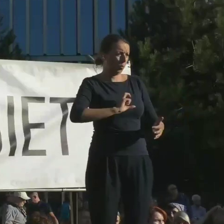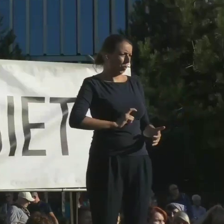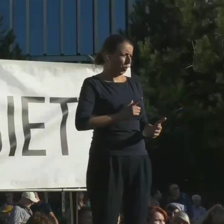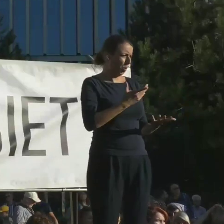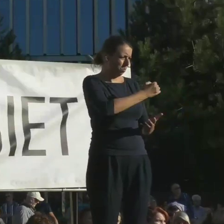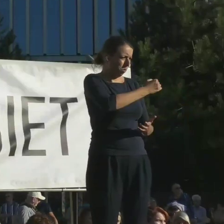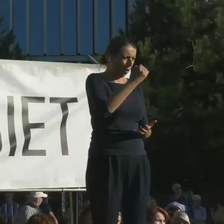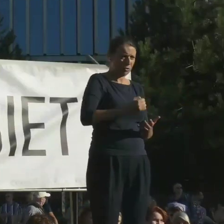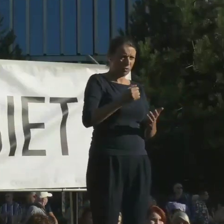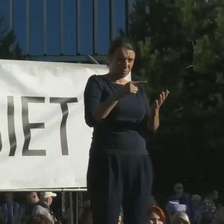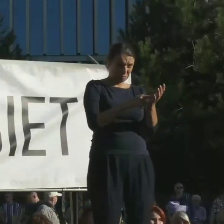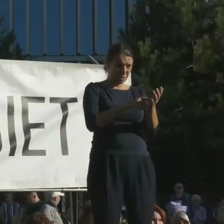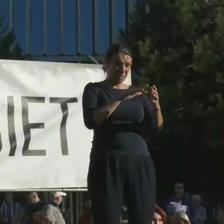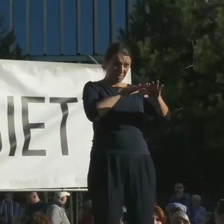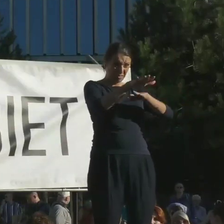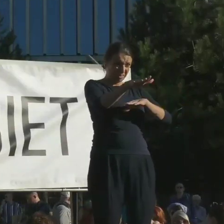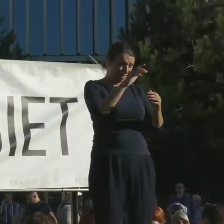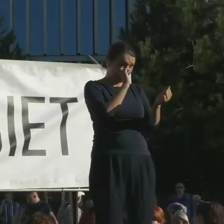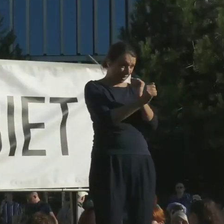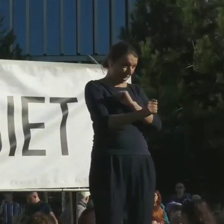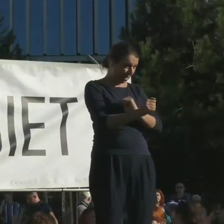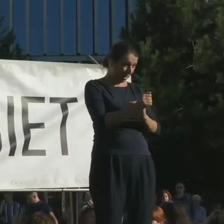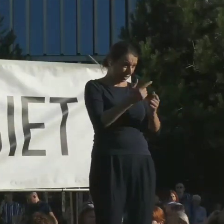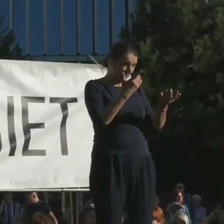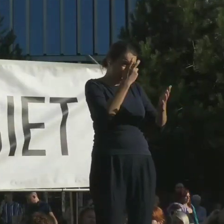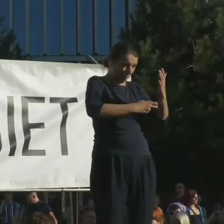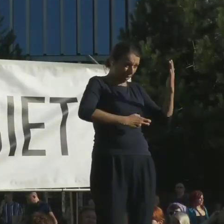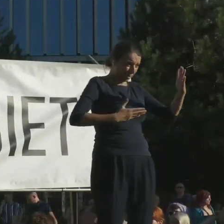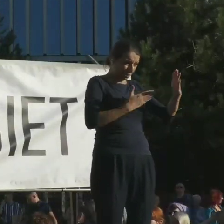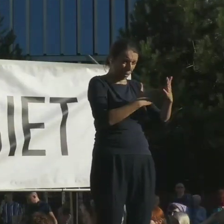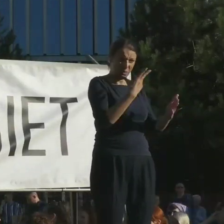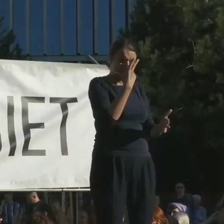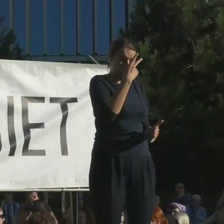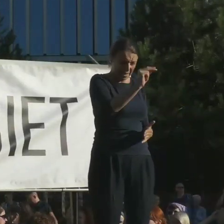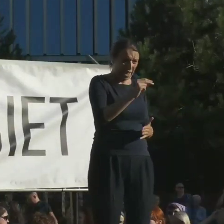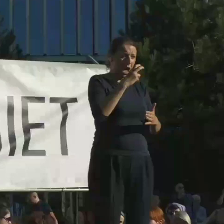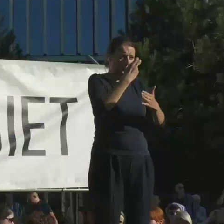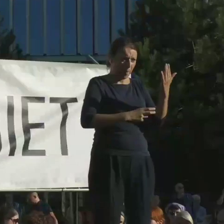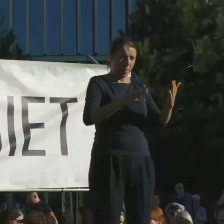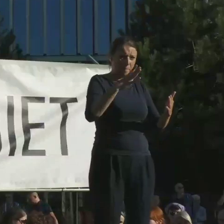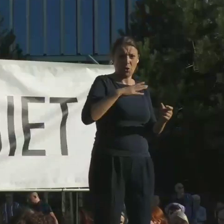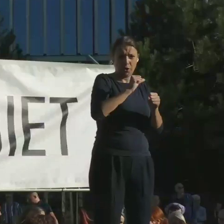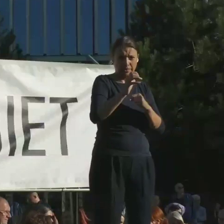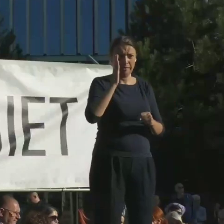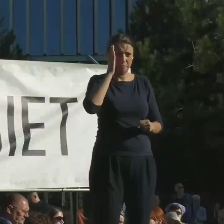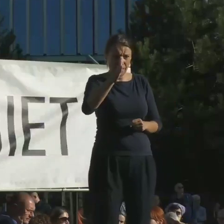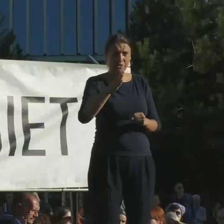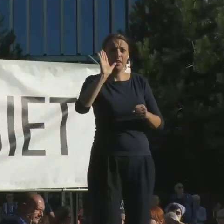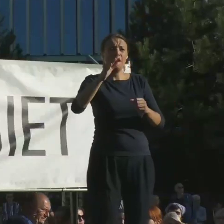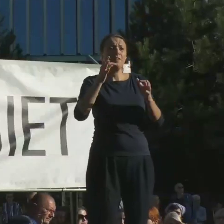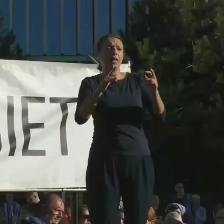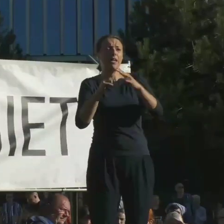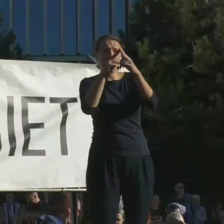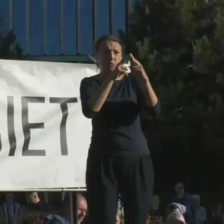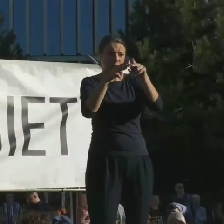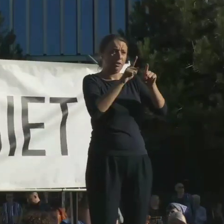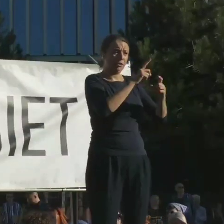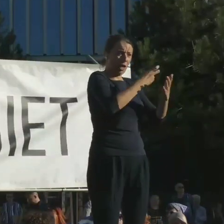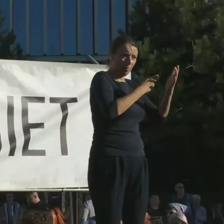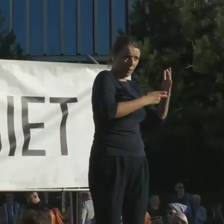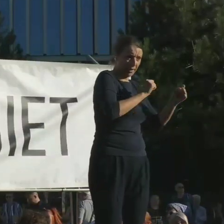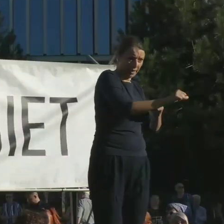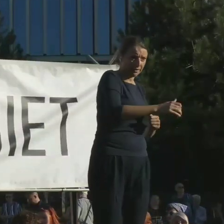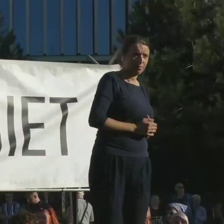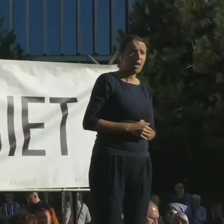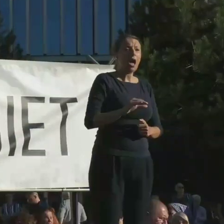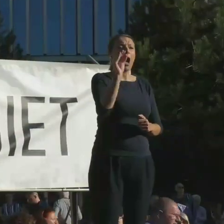Aborcja była, dzieje się w cieniu tych wszystkich waszych dyskusji. I ostatnie zdanie do posłanek, które